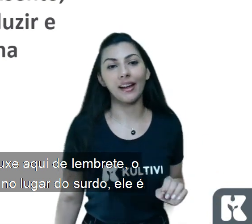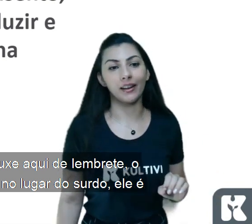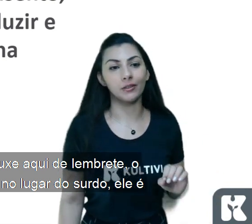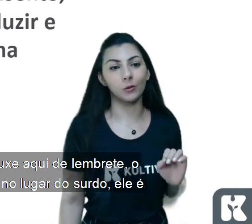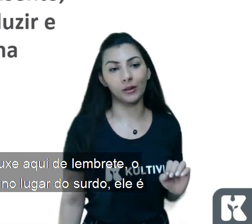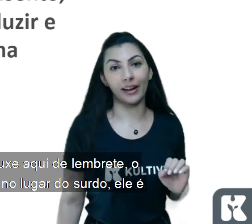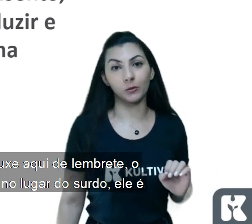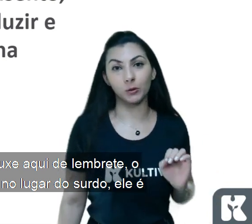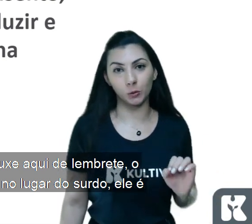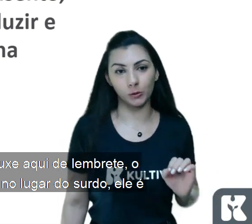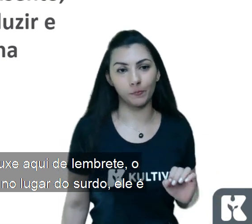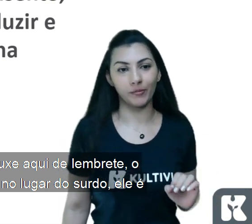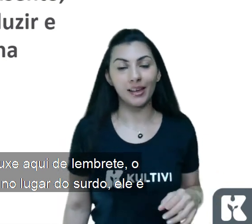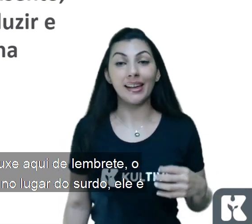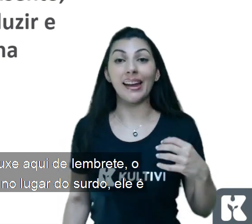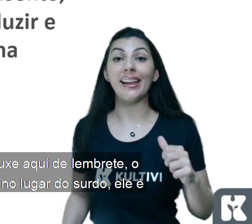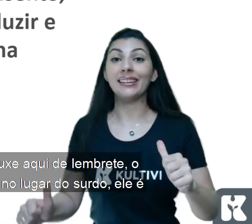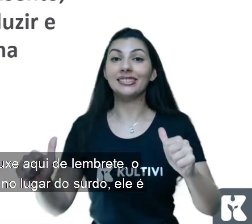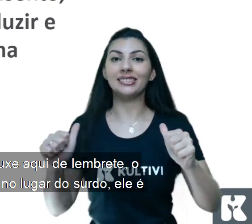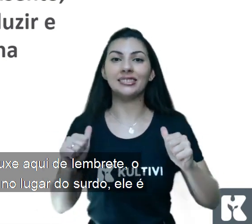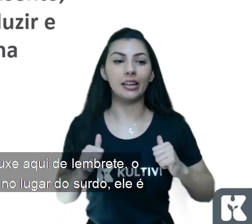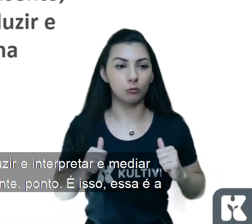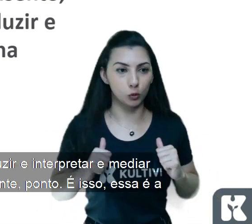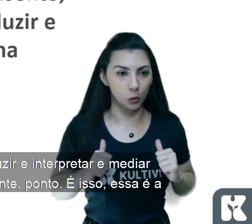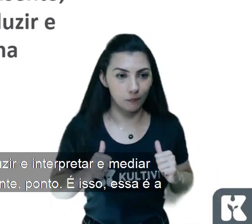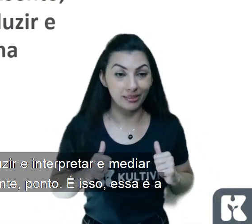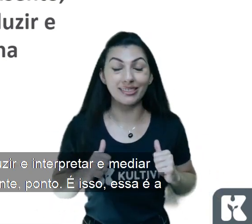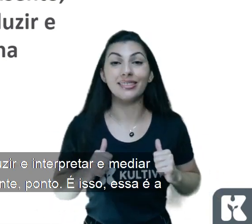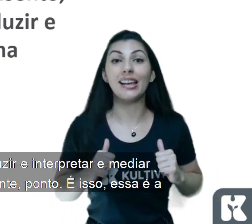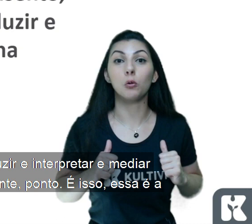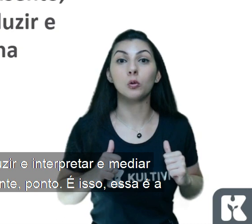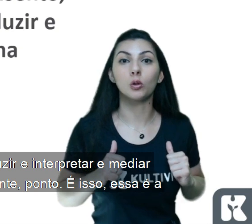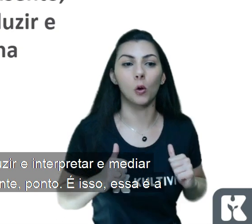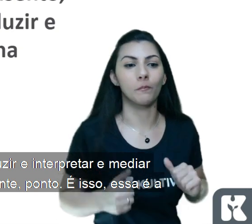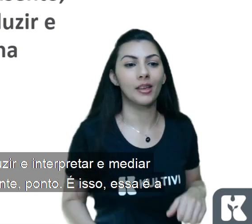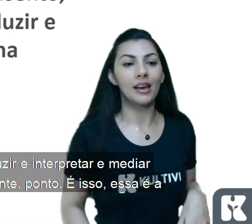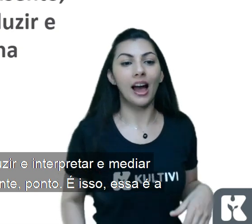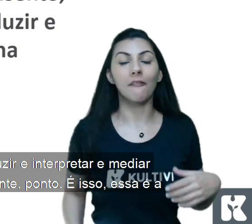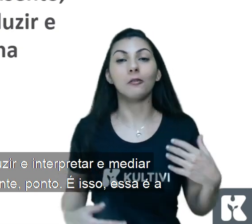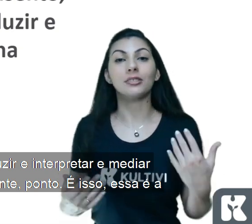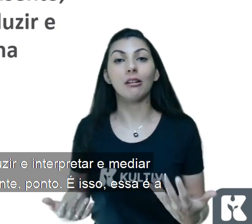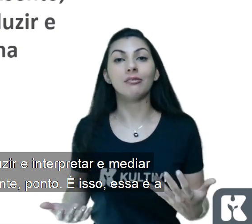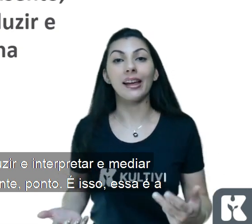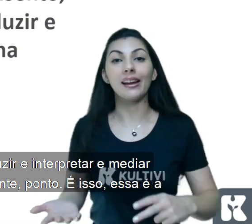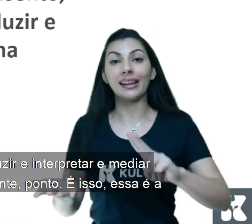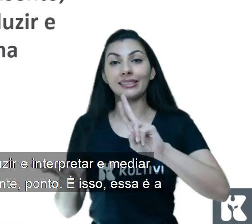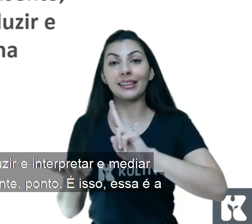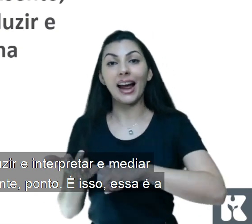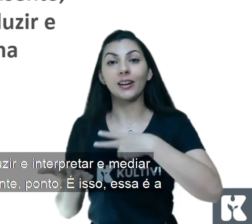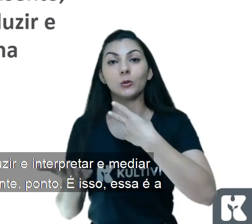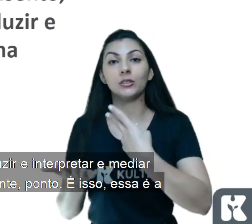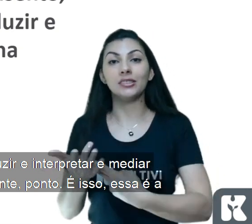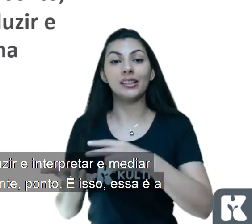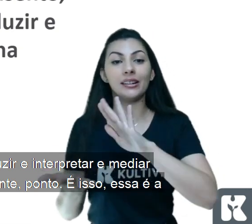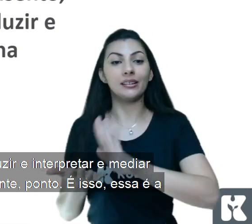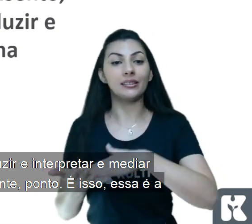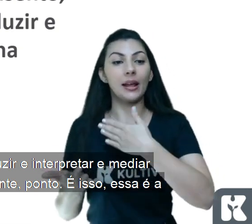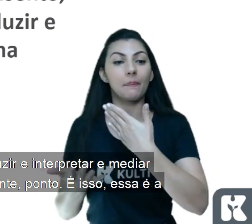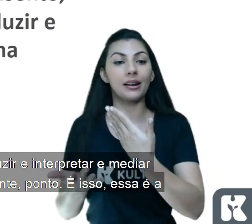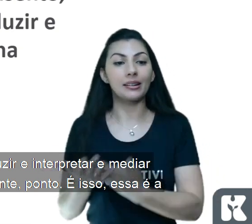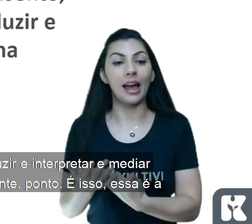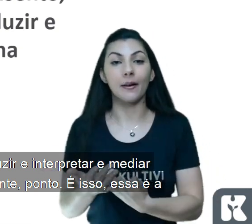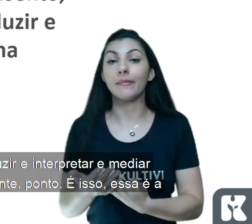deve falar no lugar do surdo. Ele é isento, neutro. A função dele é traduzir